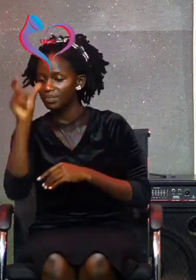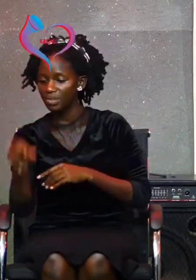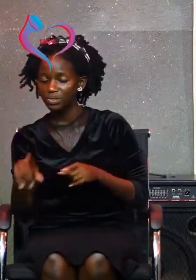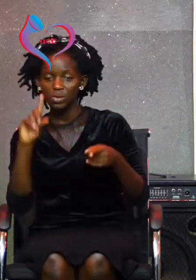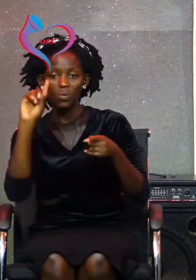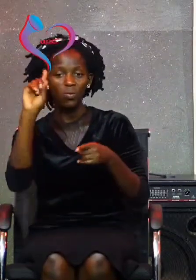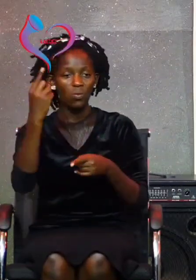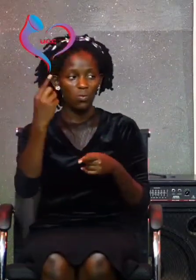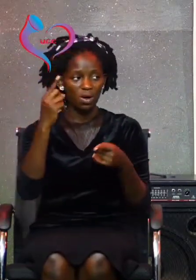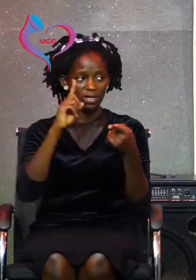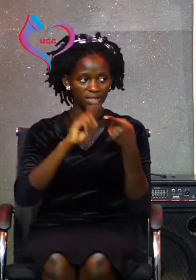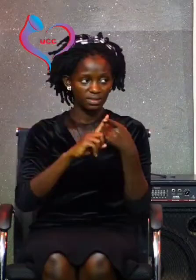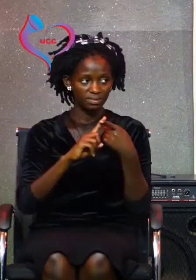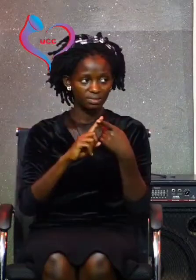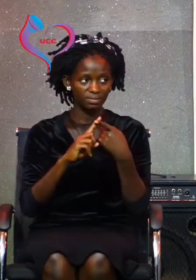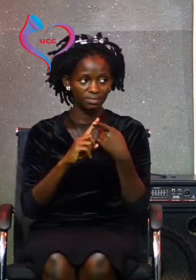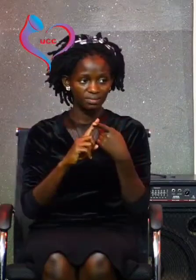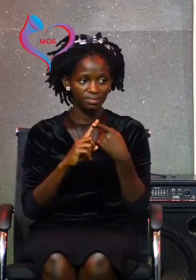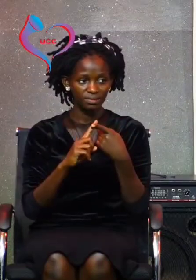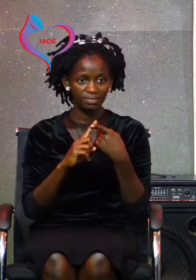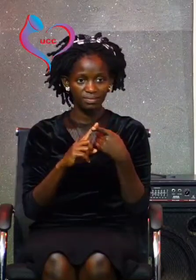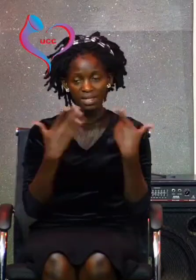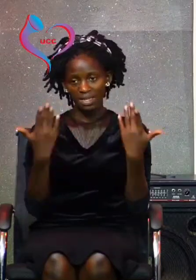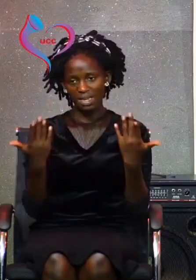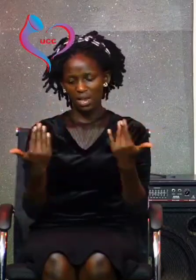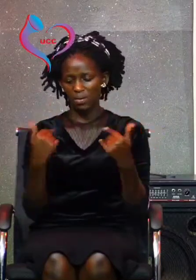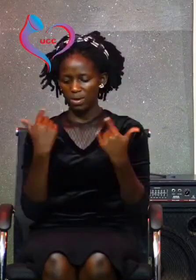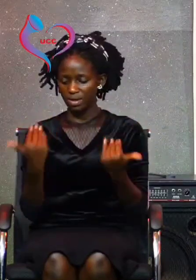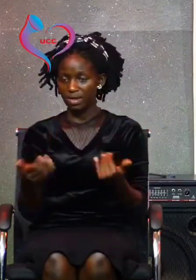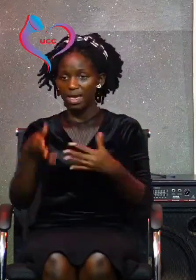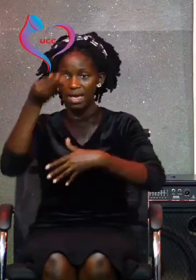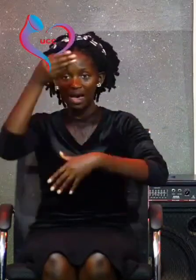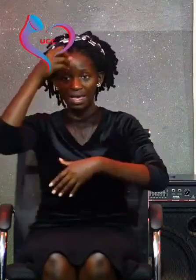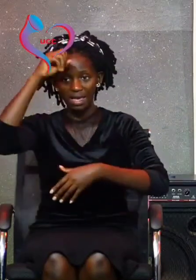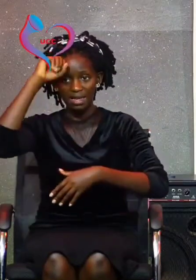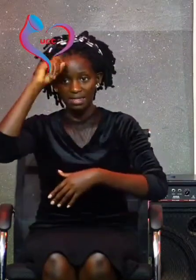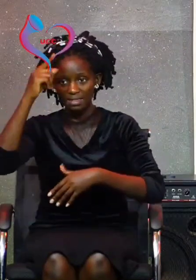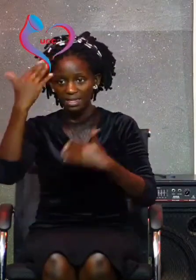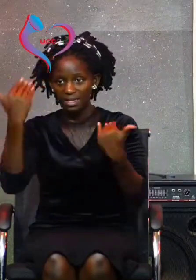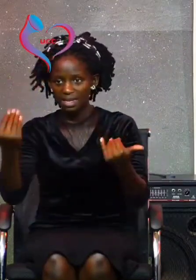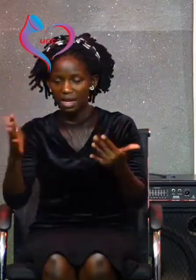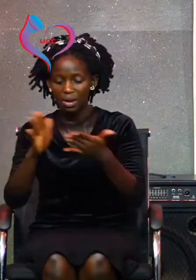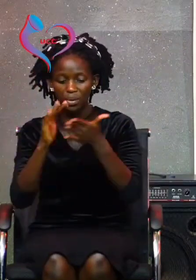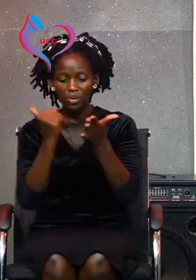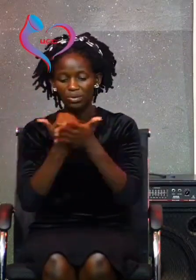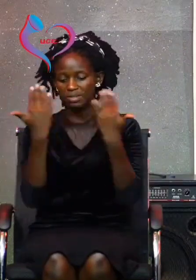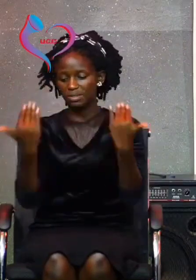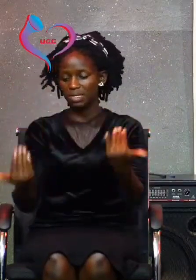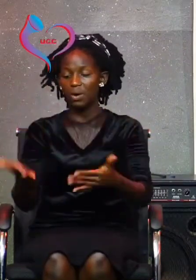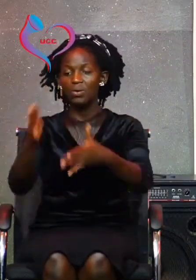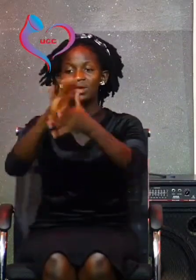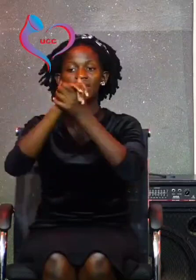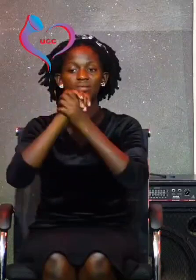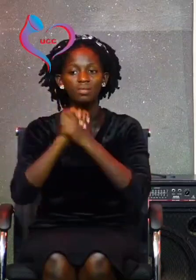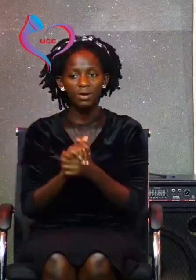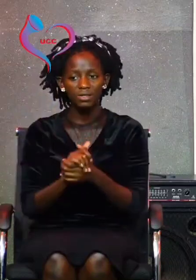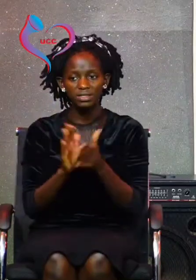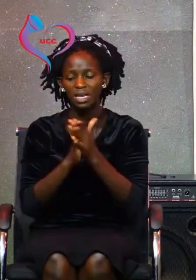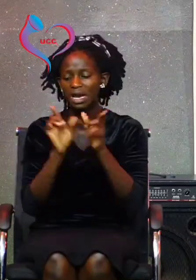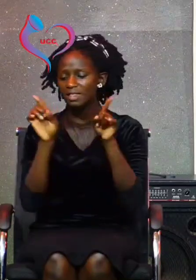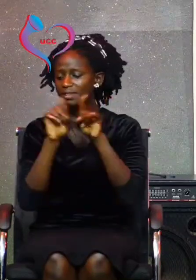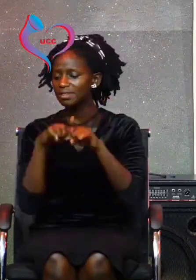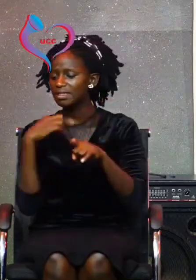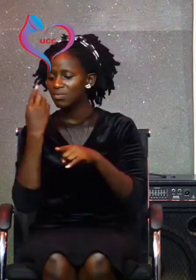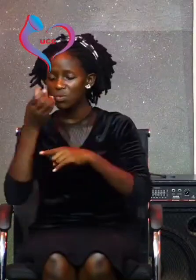ebiri. Banze ndi kati wano mbitegeera nnyo ng'olwedde ndi mu bufumbo. Naawe